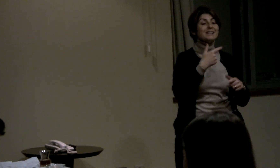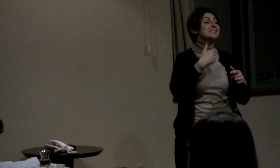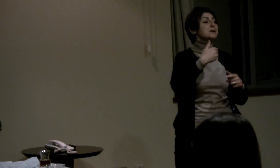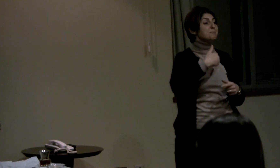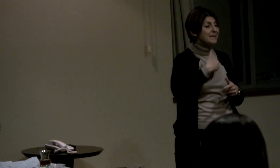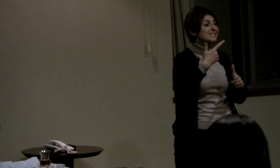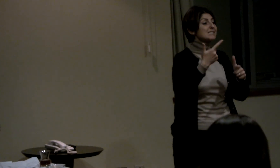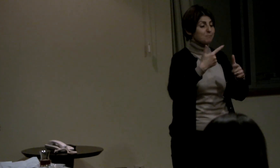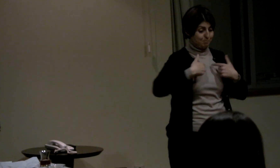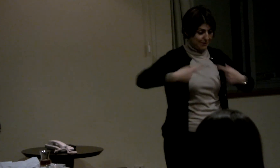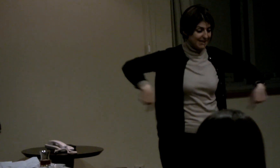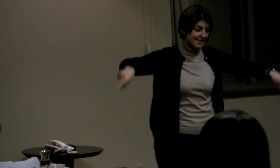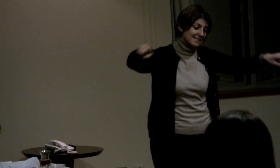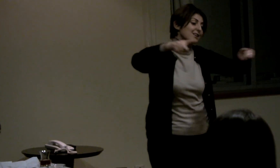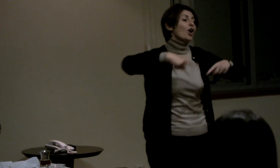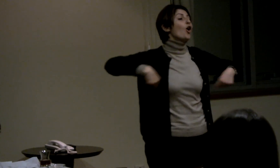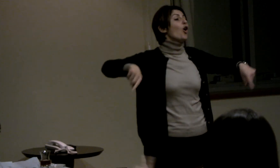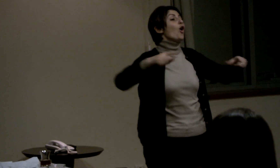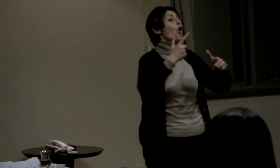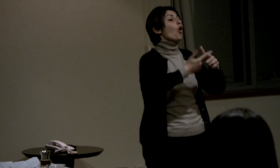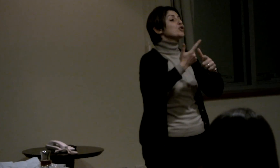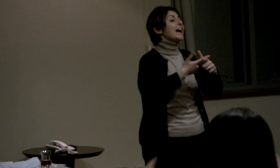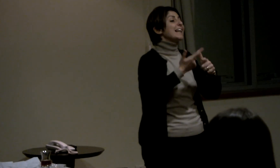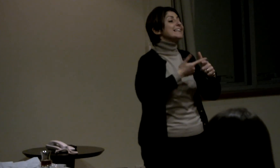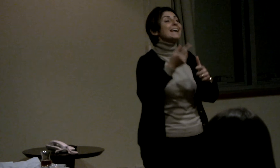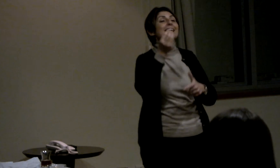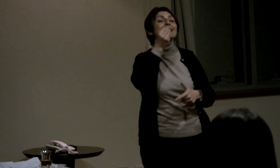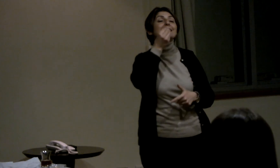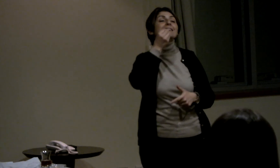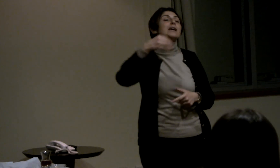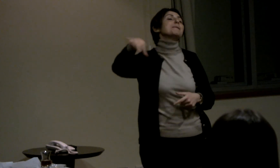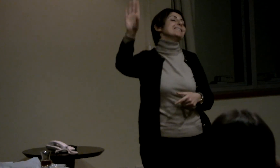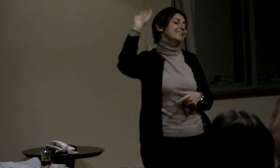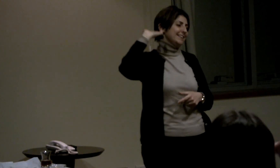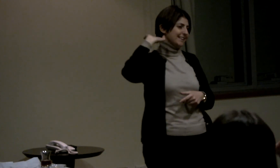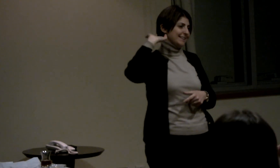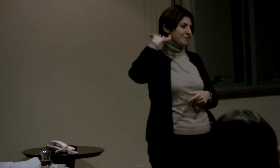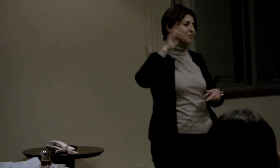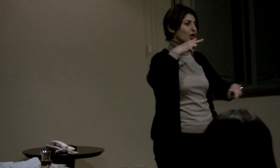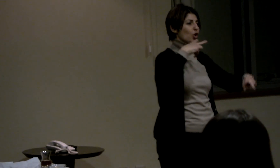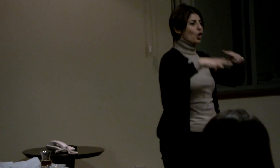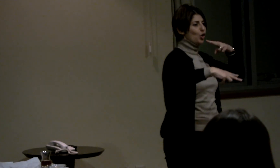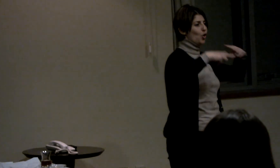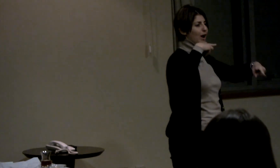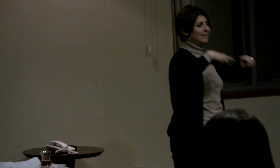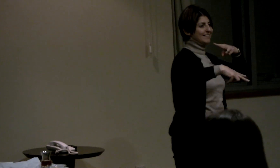yemedik? Biz otelde yemedik. Lokantaya.